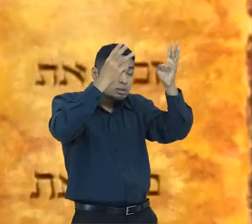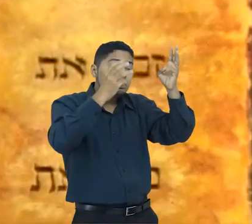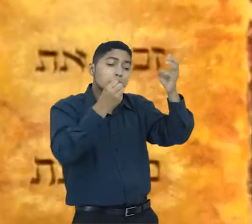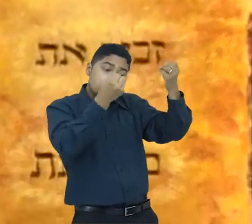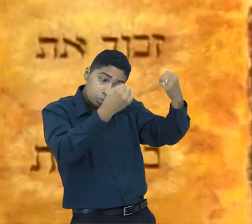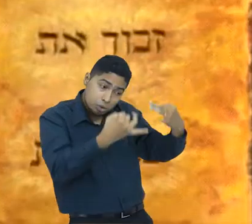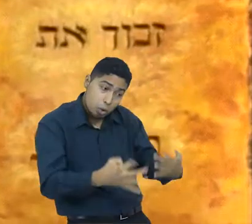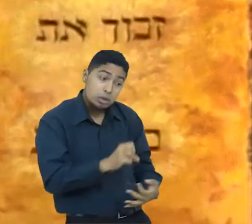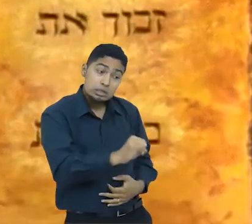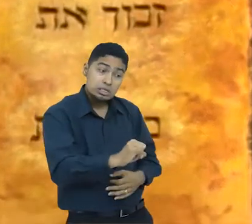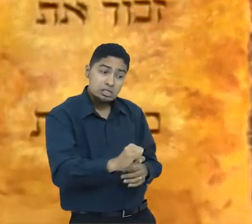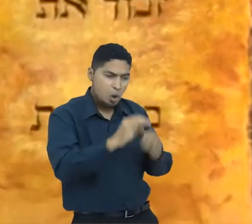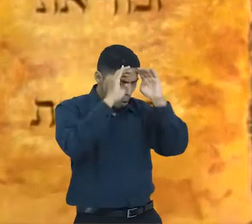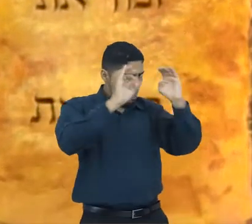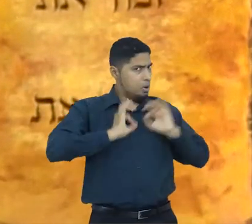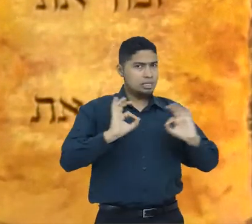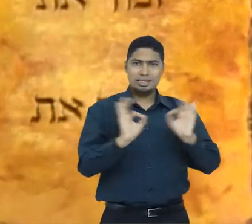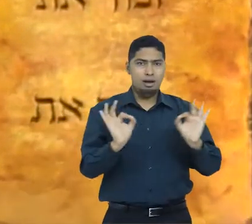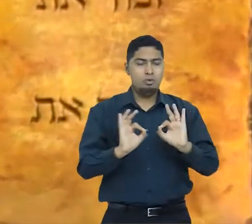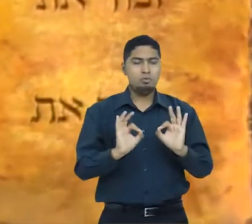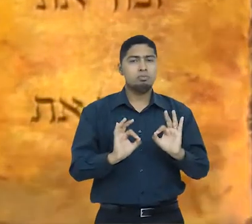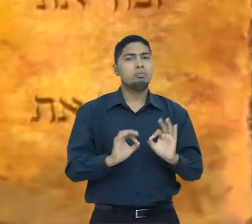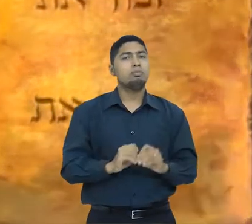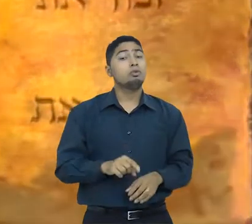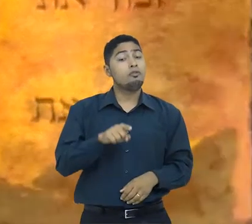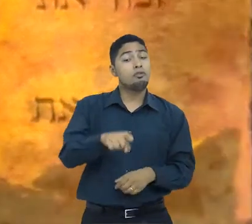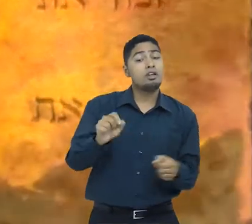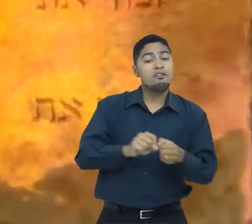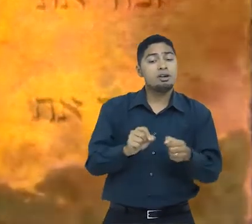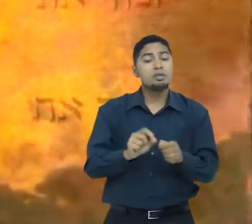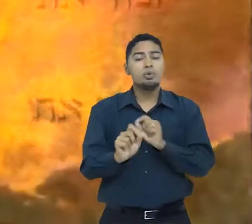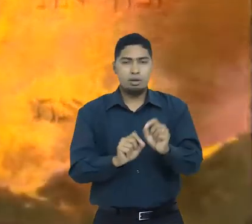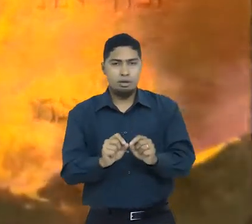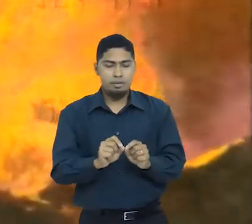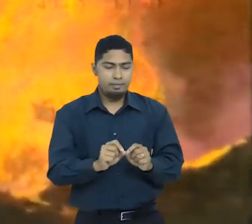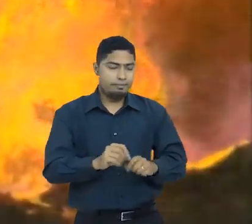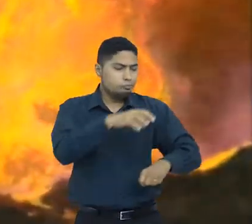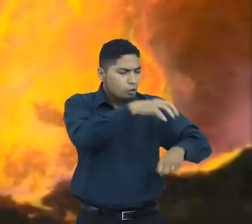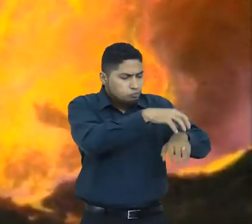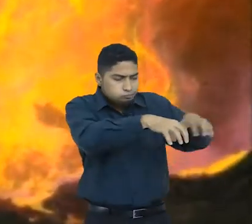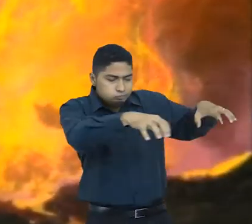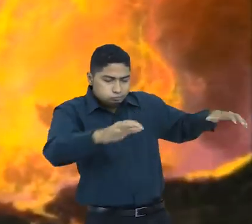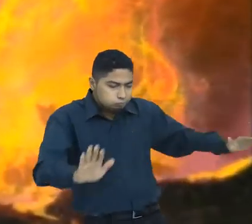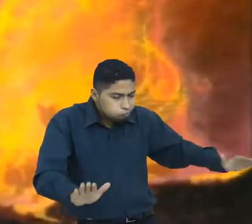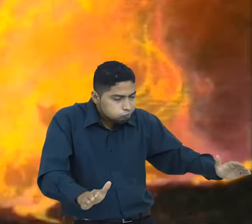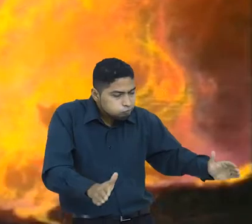ser feito quando alguém desobedecesse suas leis. Deus disse: Construa um altar de terra e dedique-o a